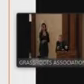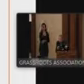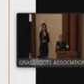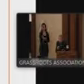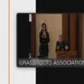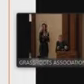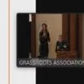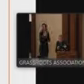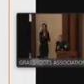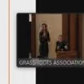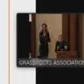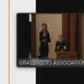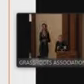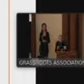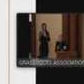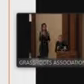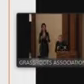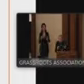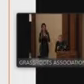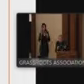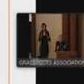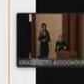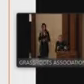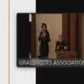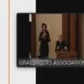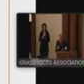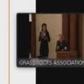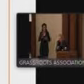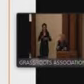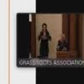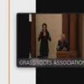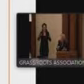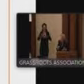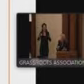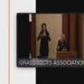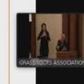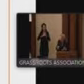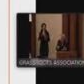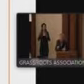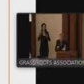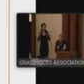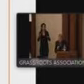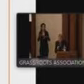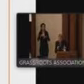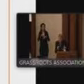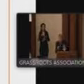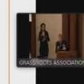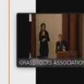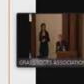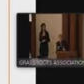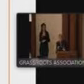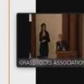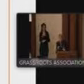Perché è stato somministrato per oltre 40 anni non a milioni ma a bilioni di persone, no? Ed è stato utilizzato